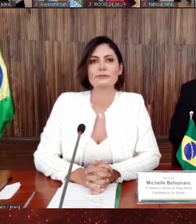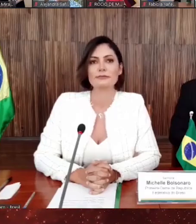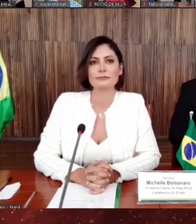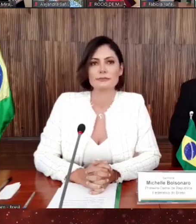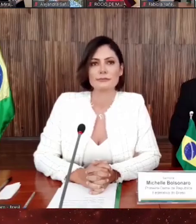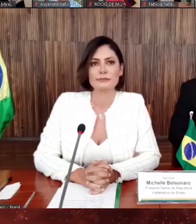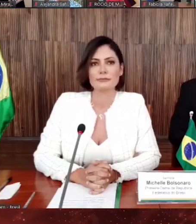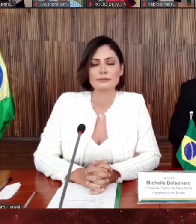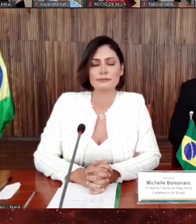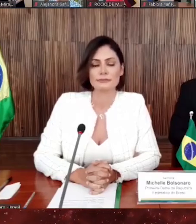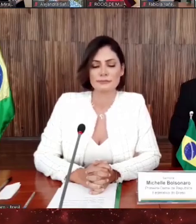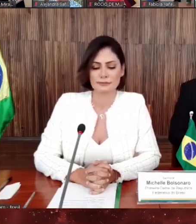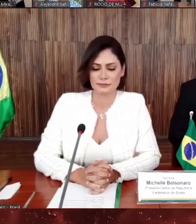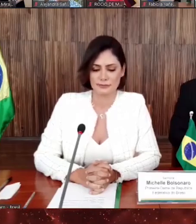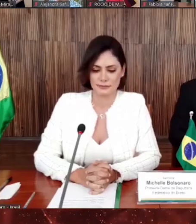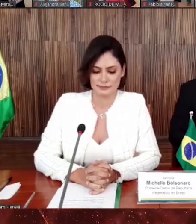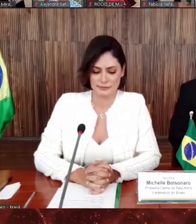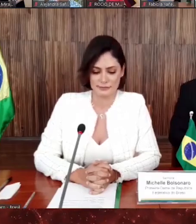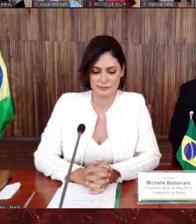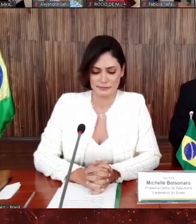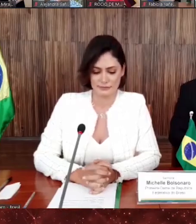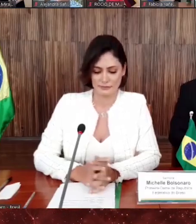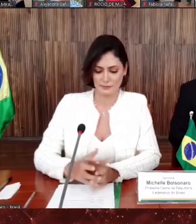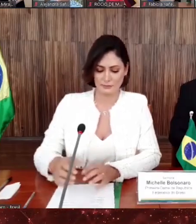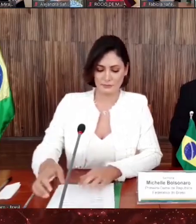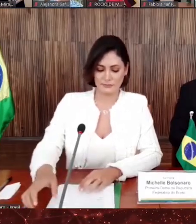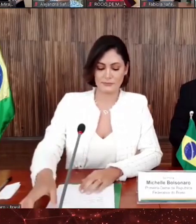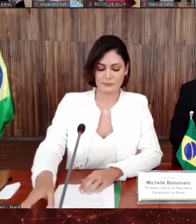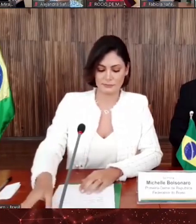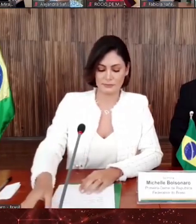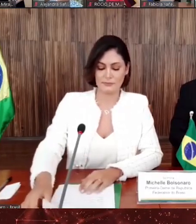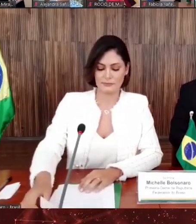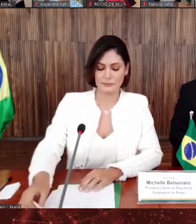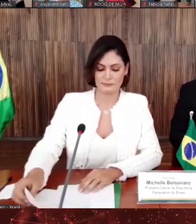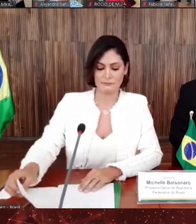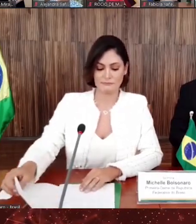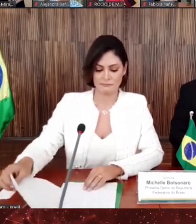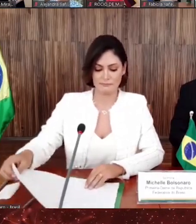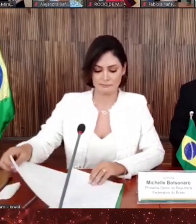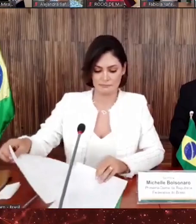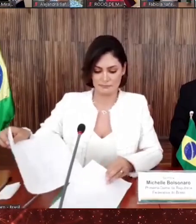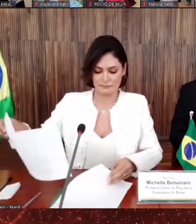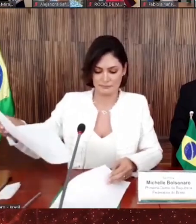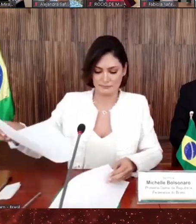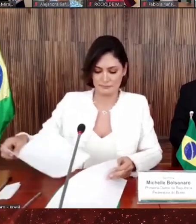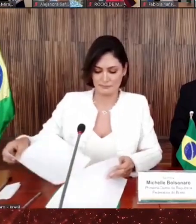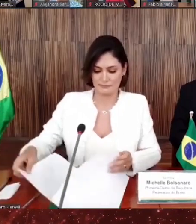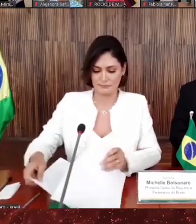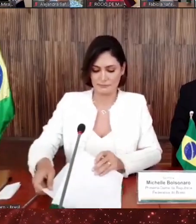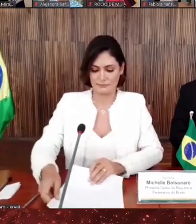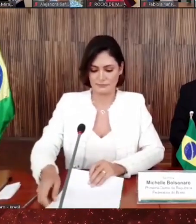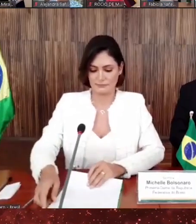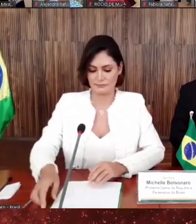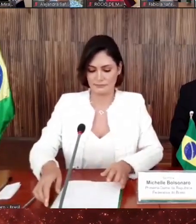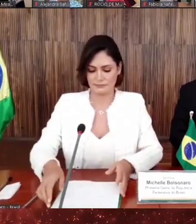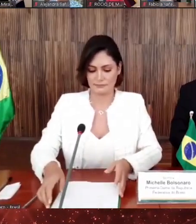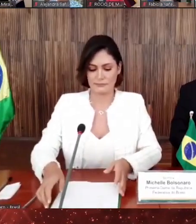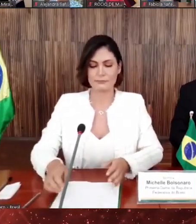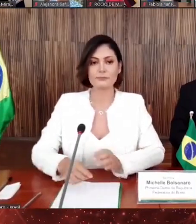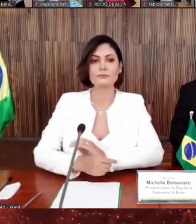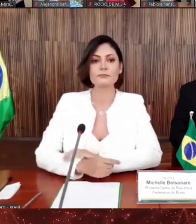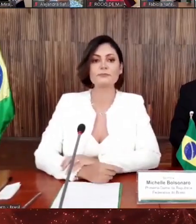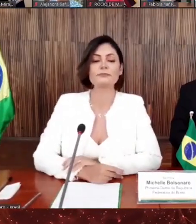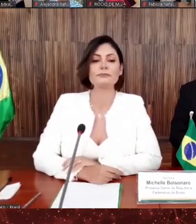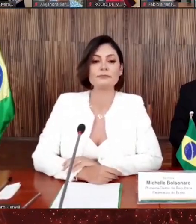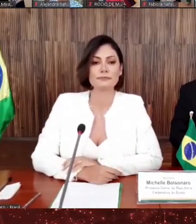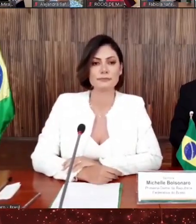en el campo, en el cultivo de café, yuca, banano, ñame y otros cultivos. Ella, así